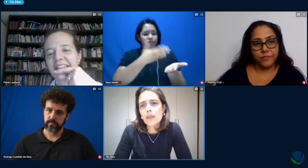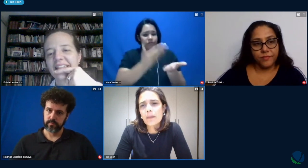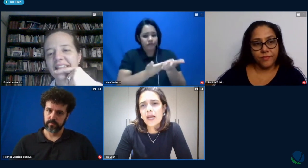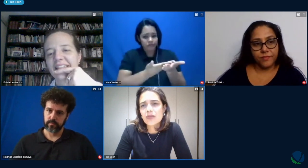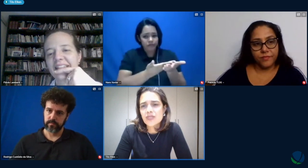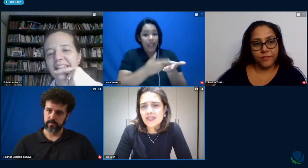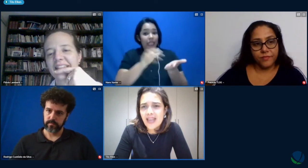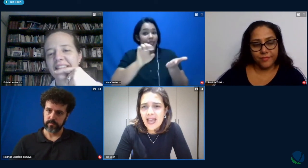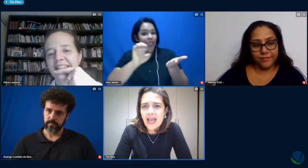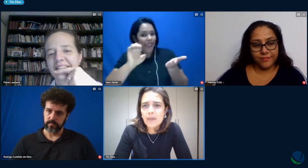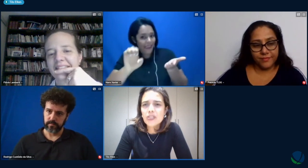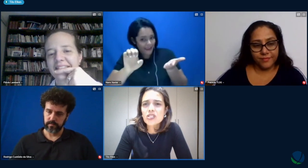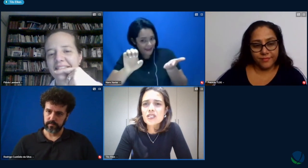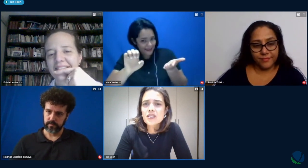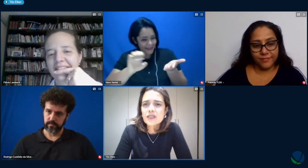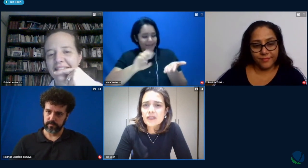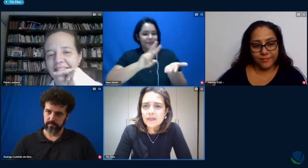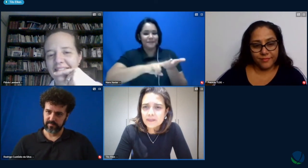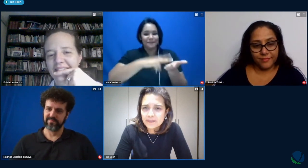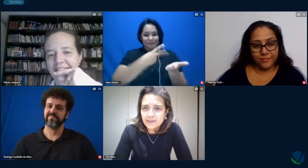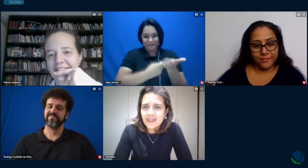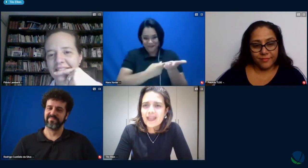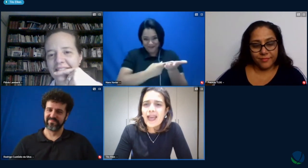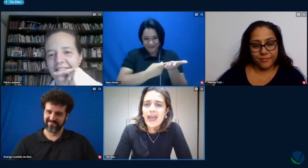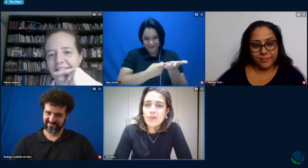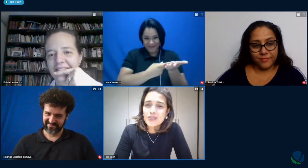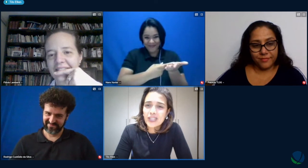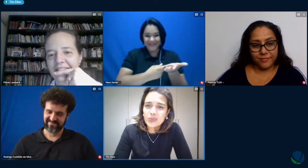surda, para os intérpretes.